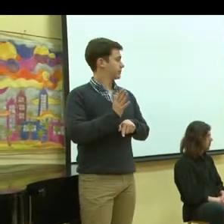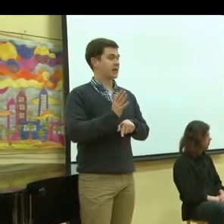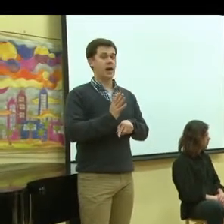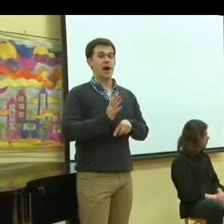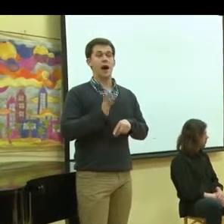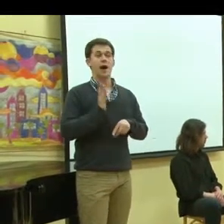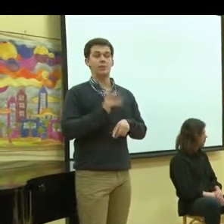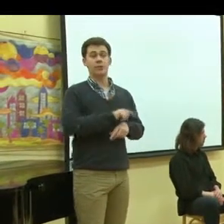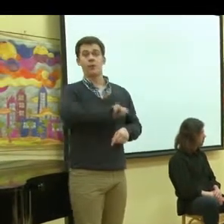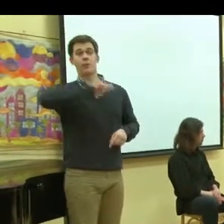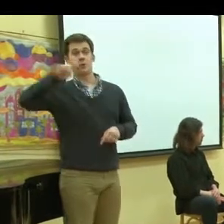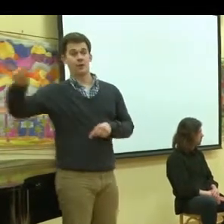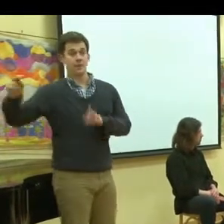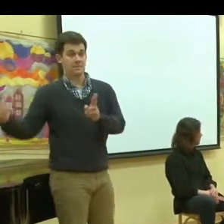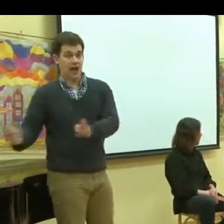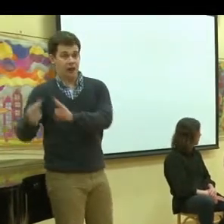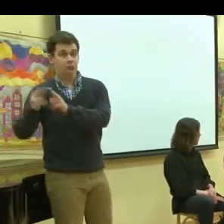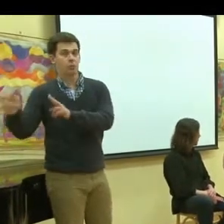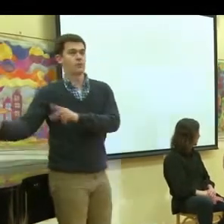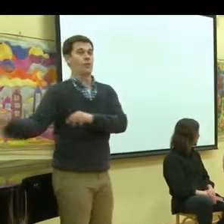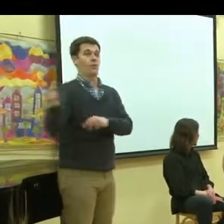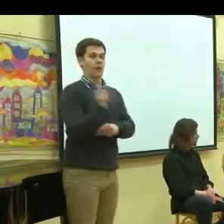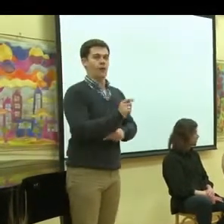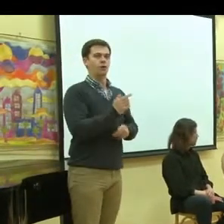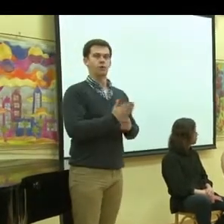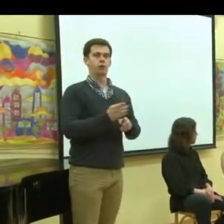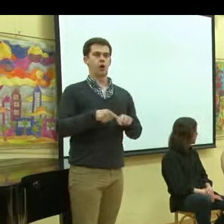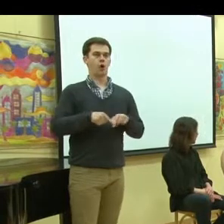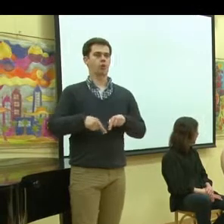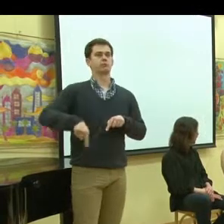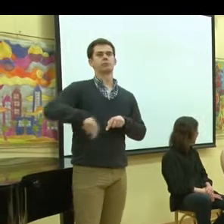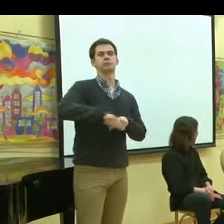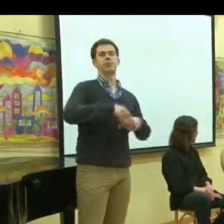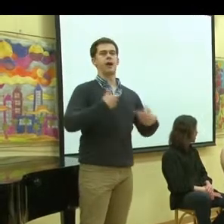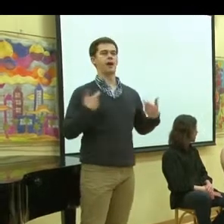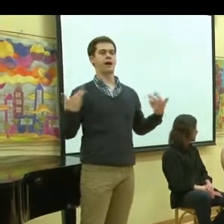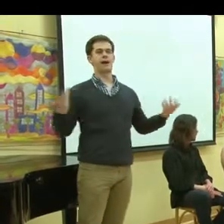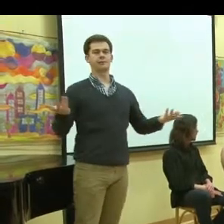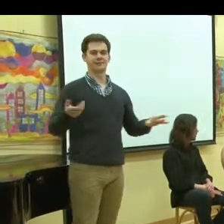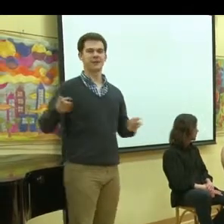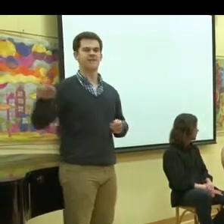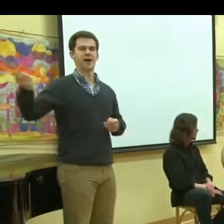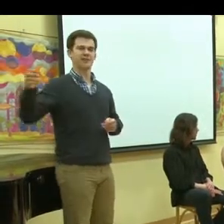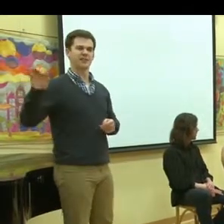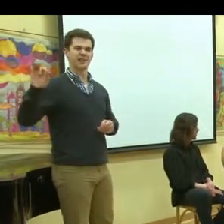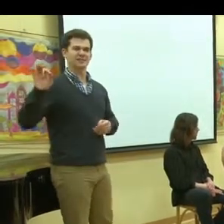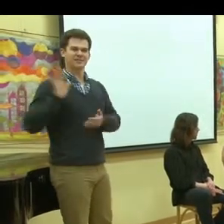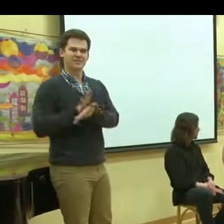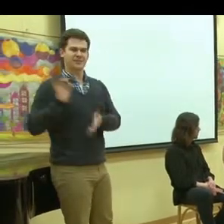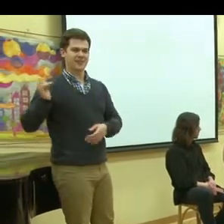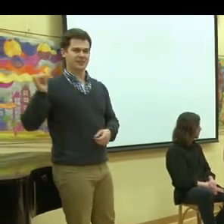Natomiast na te salony argentyńskie, kroki stają się coraz dłuższe, wystylizowane, coraz bardziej eleganckie. Y esa era la